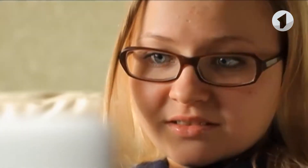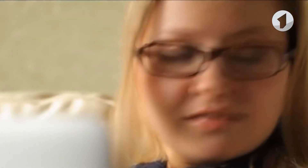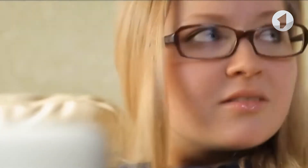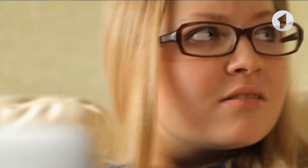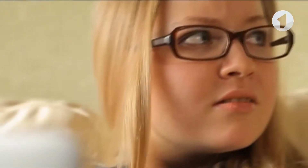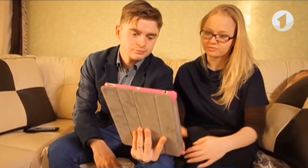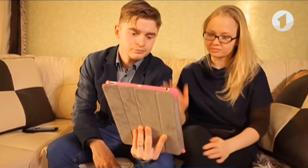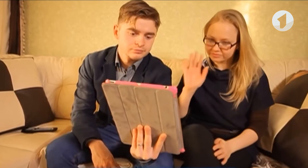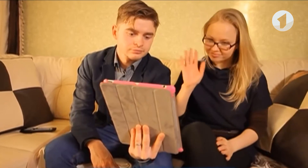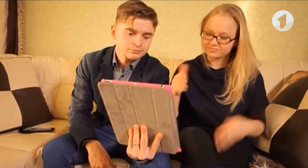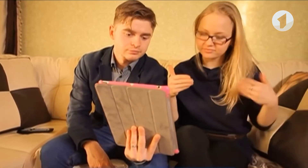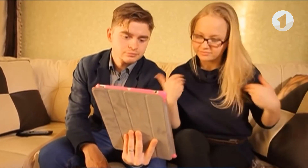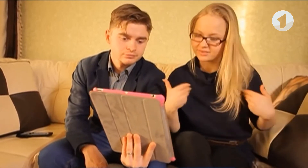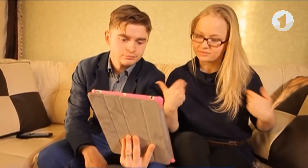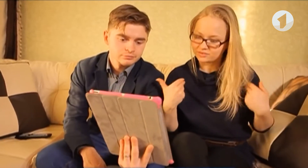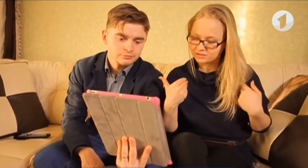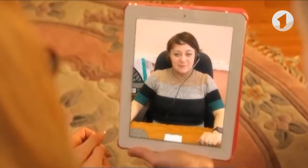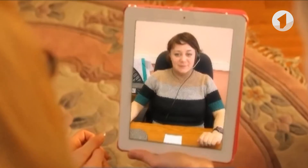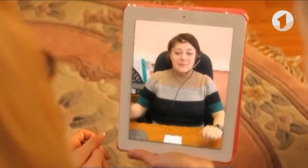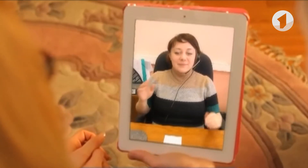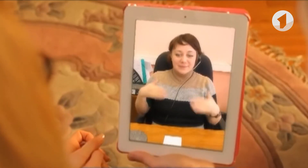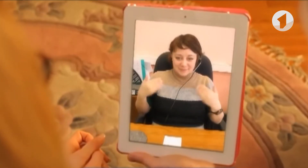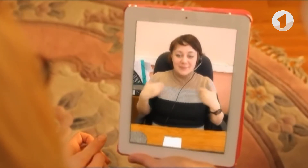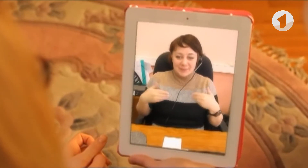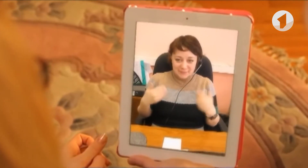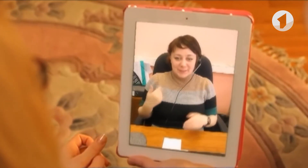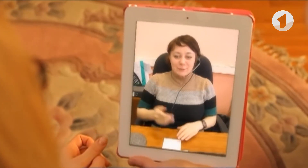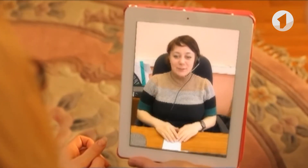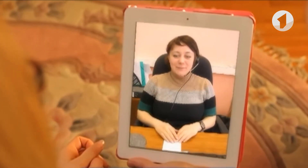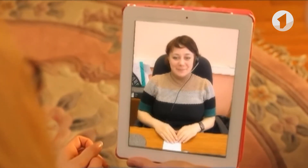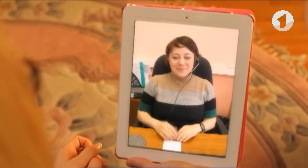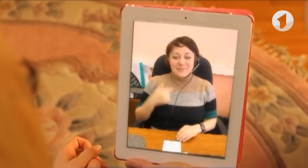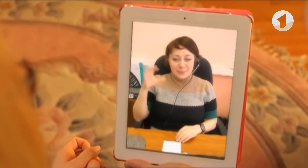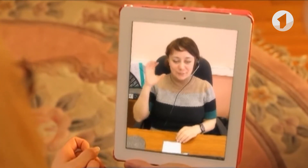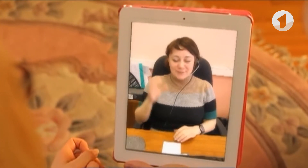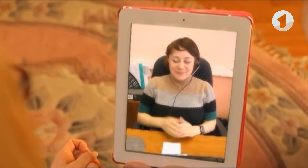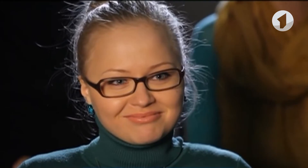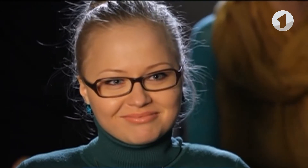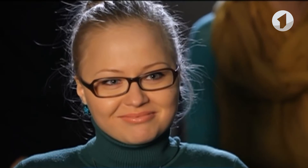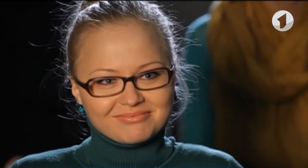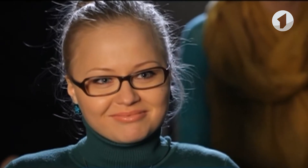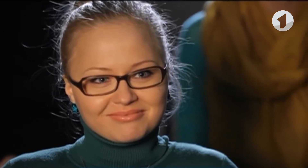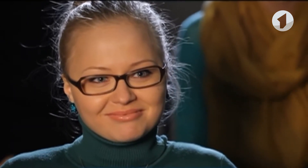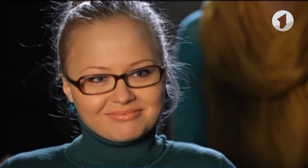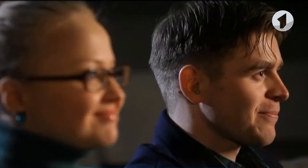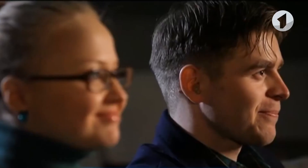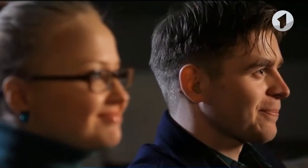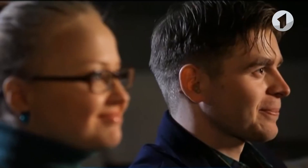А захочется перекусить, выручит специальная служба, где ваш заказ примут и без слов. Сегодня жизнь глухих людей ничуть не